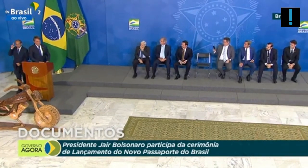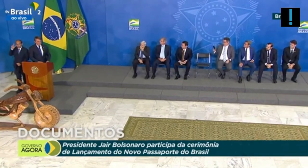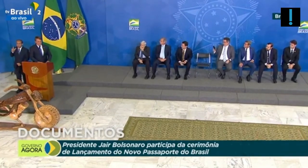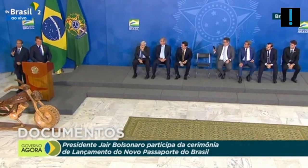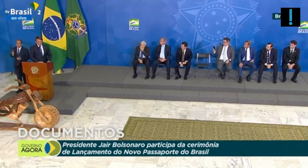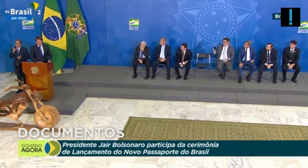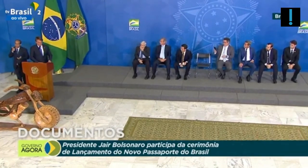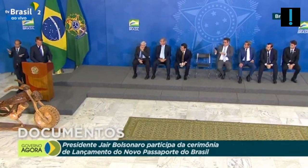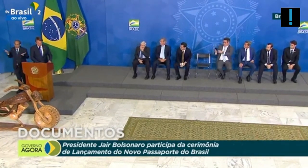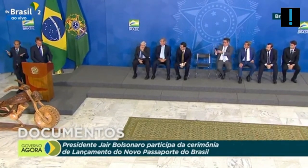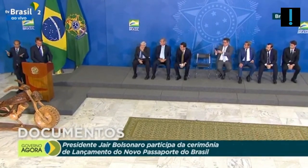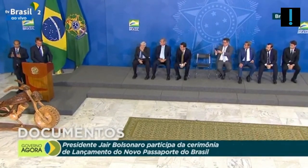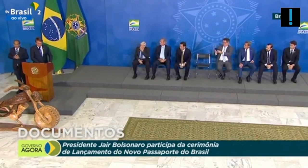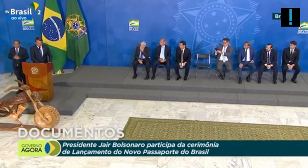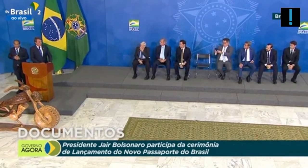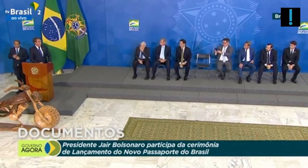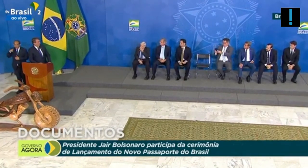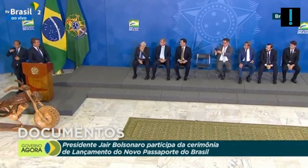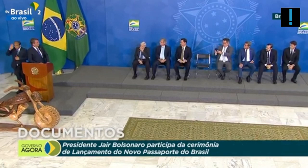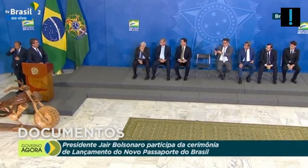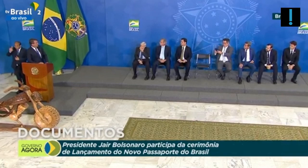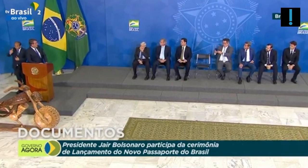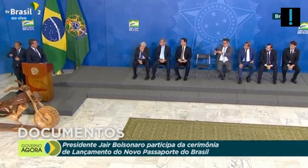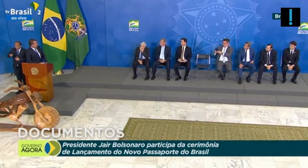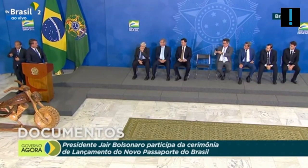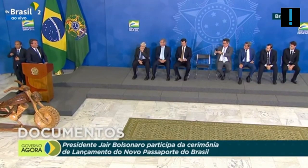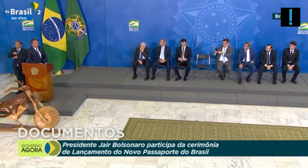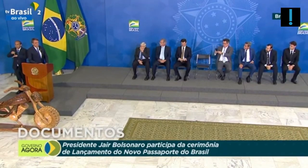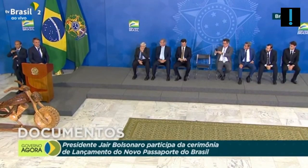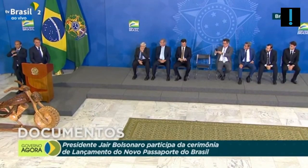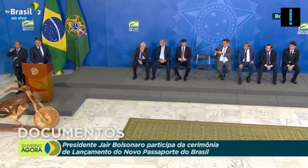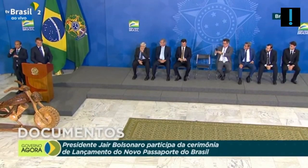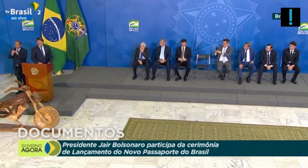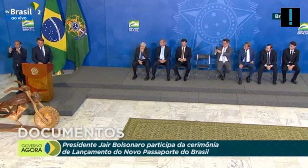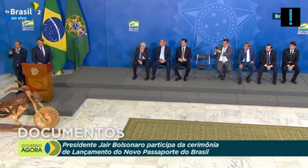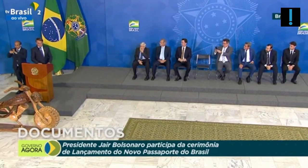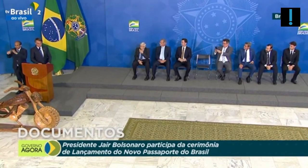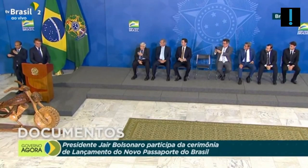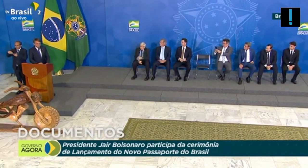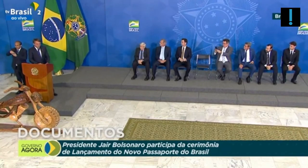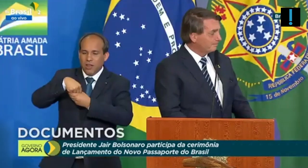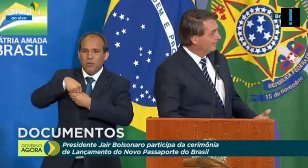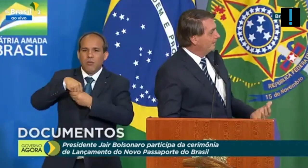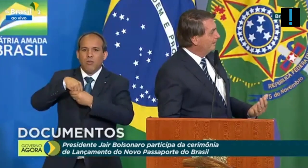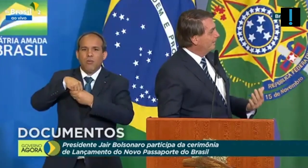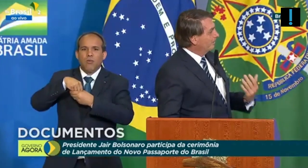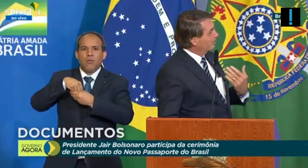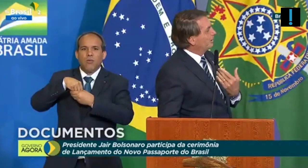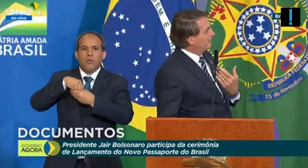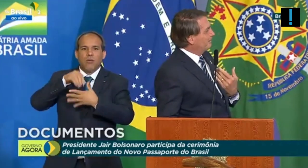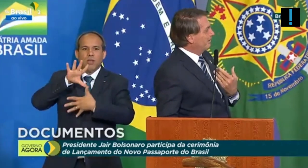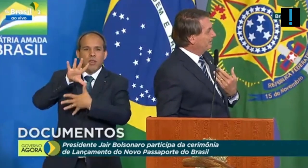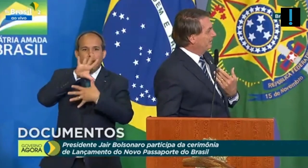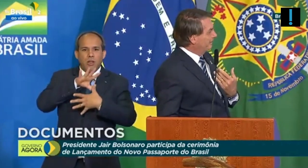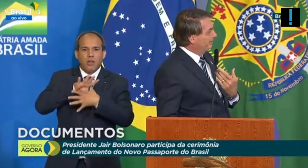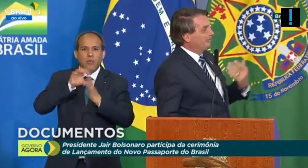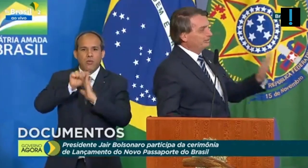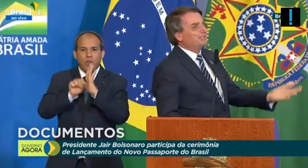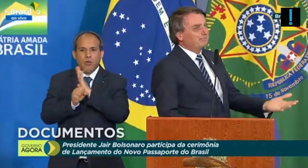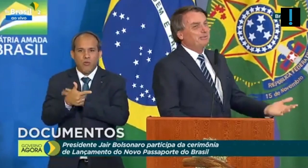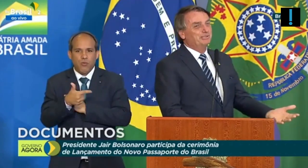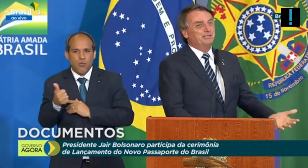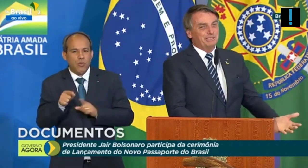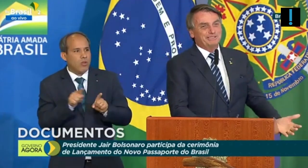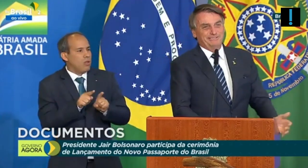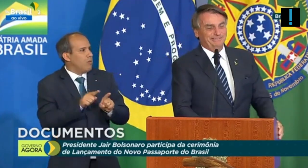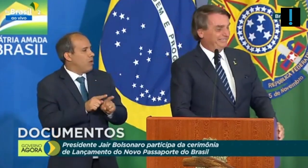que somos o país mais digital das Américas, o sétimo do mundo, tem o JB brasileiro e o